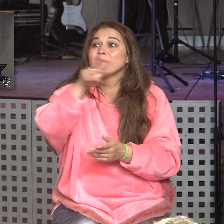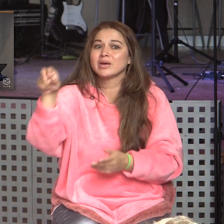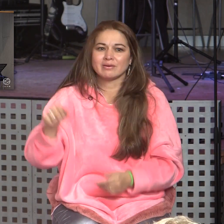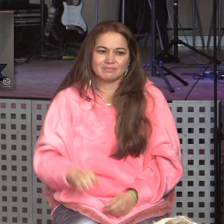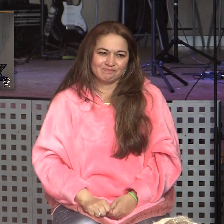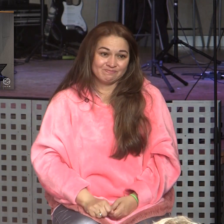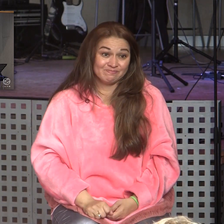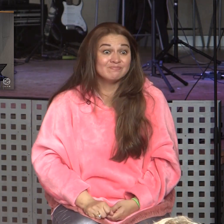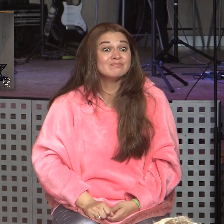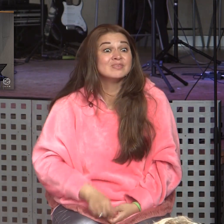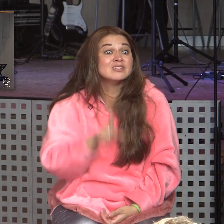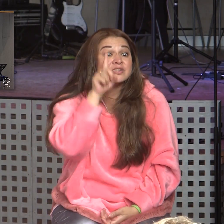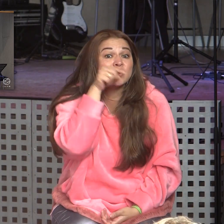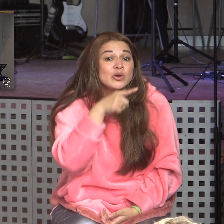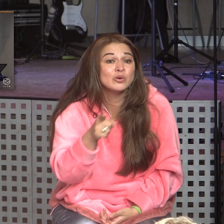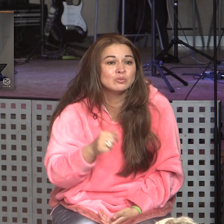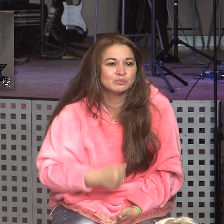un sol?